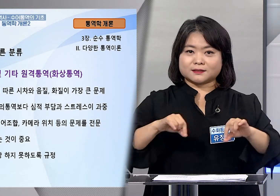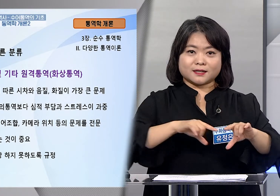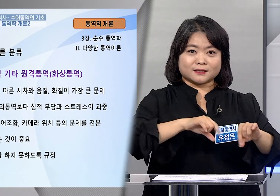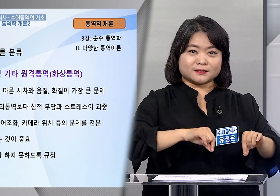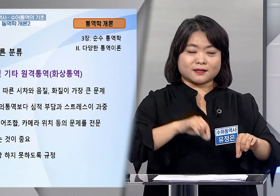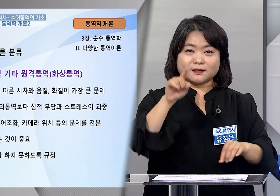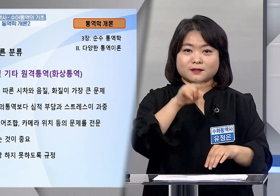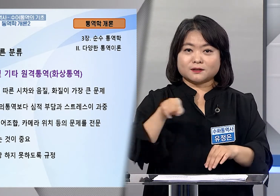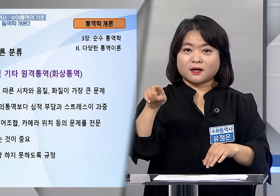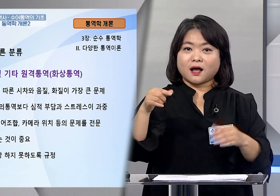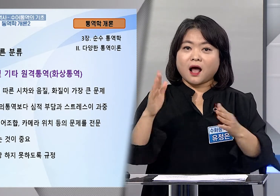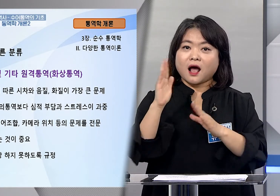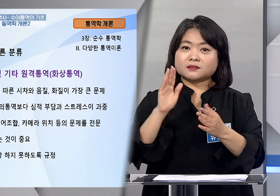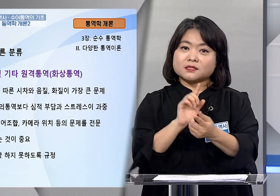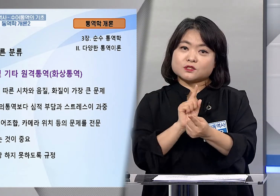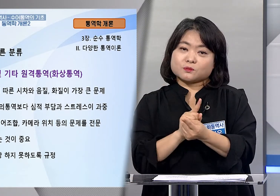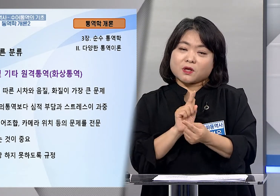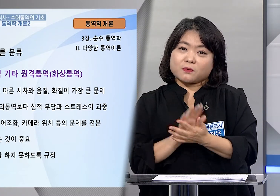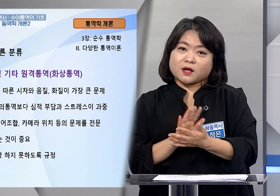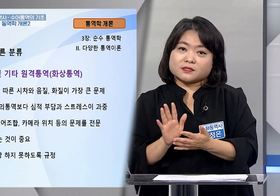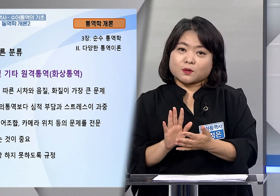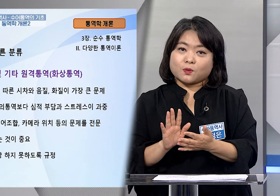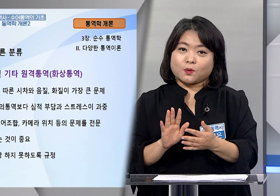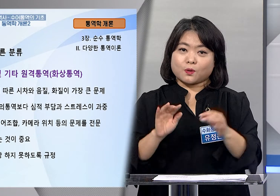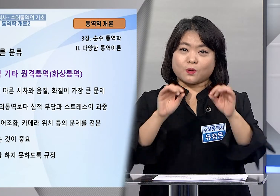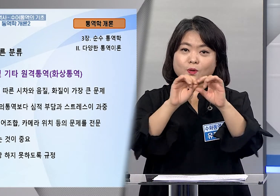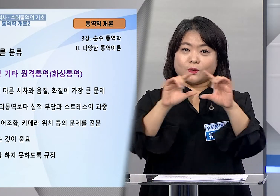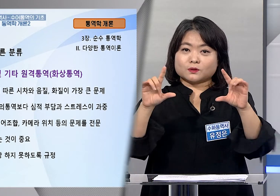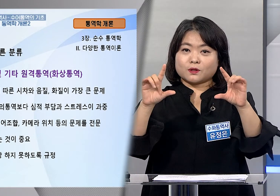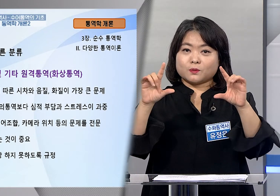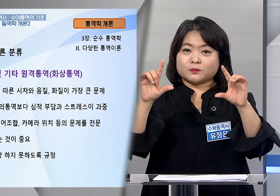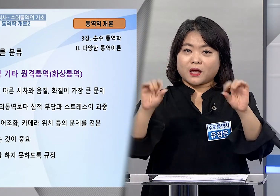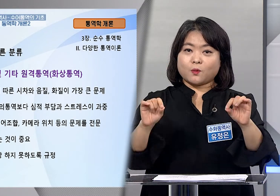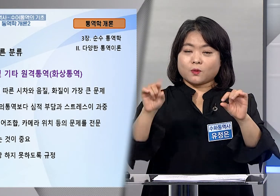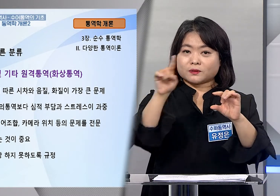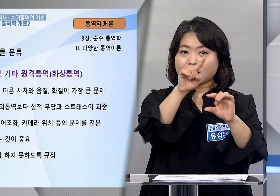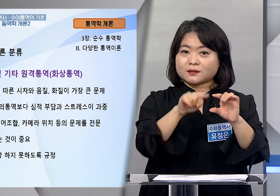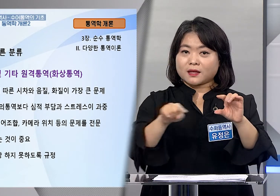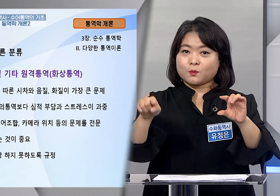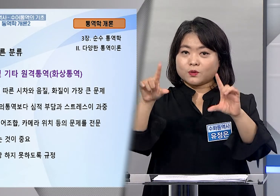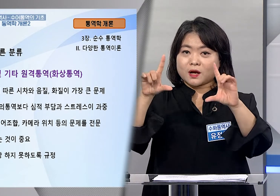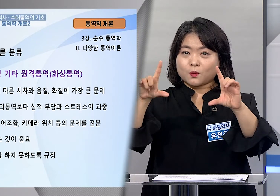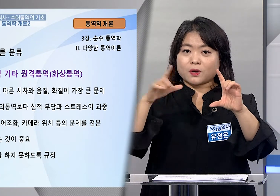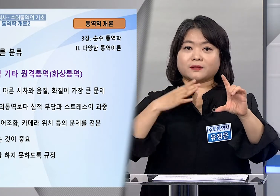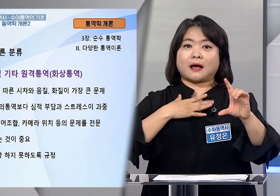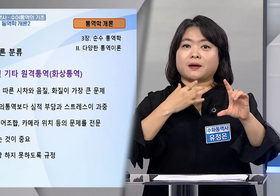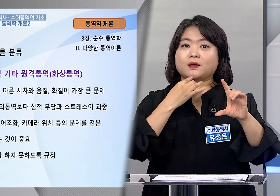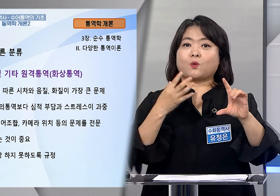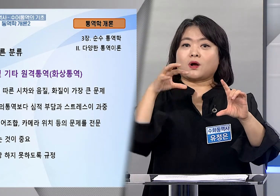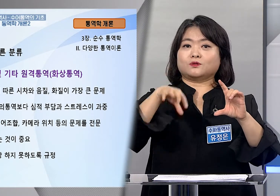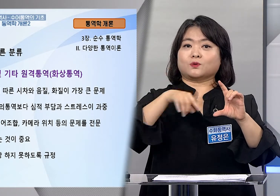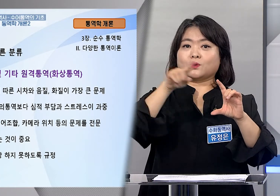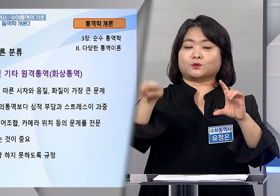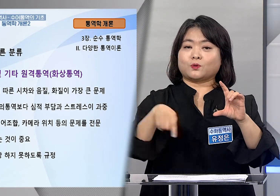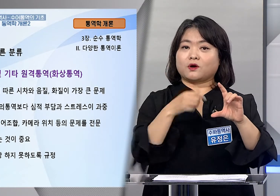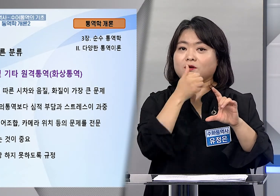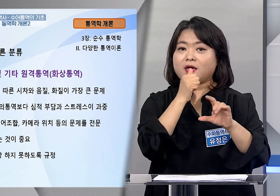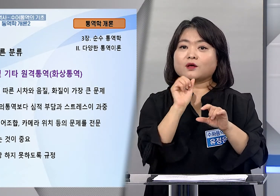학생, 학생 그러니까 학생이 직접 대면하지 않고 어떻게 보면 딱 네모난 공간, 나만의 공간으로 통역을 해야